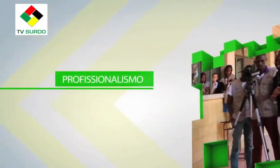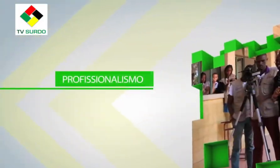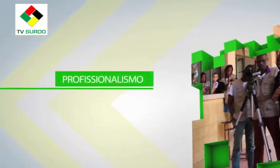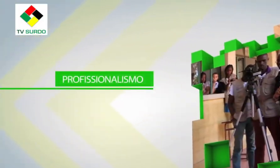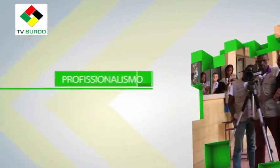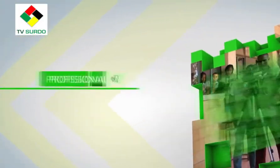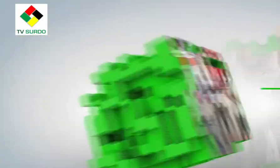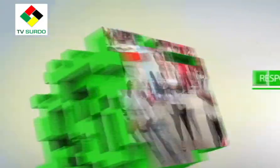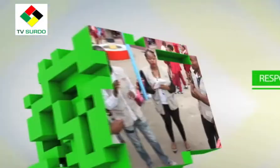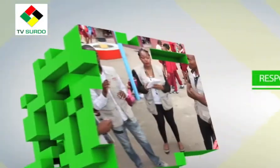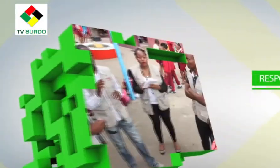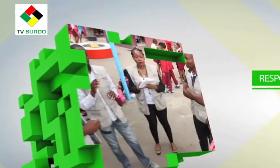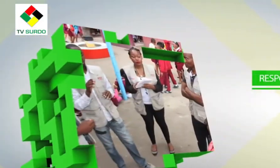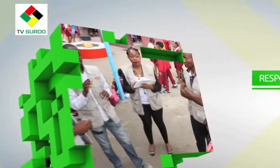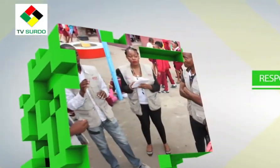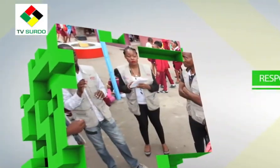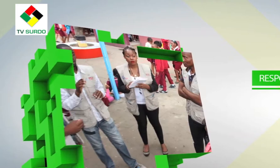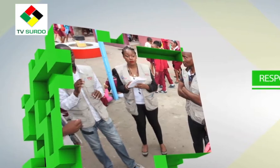Música